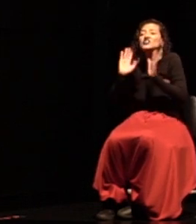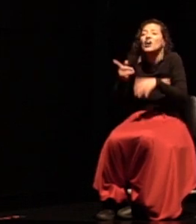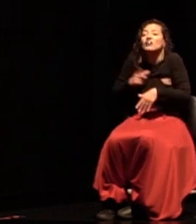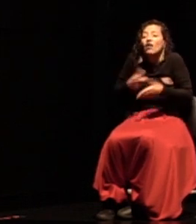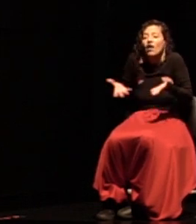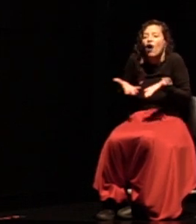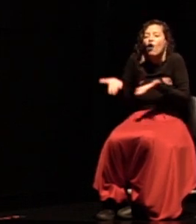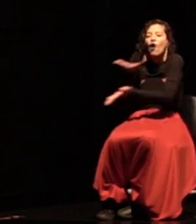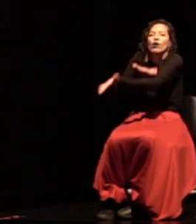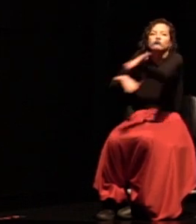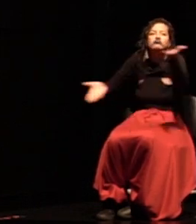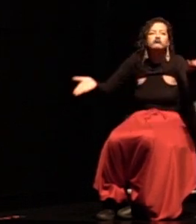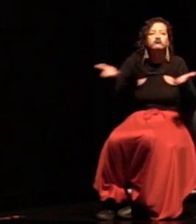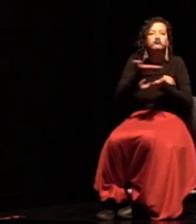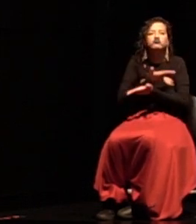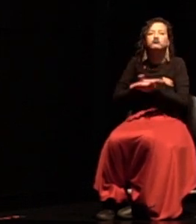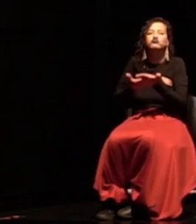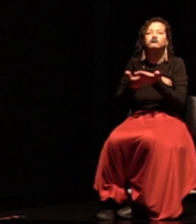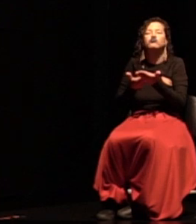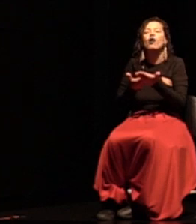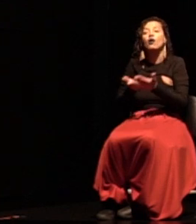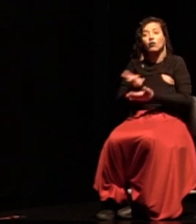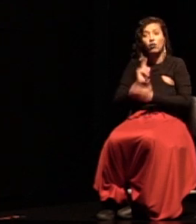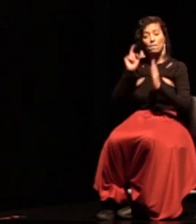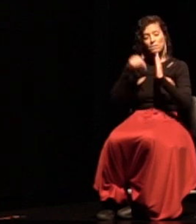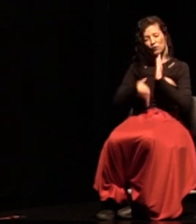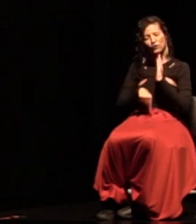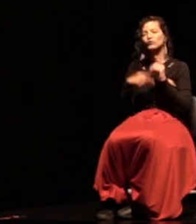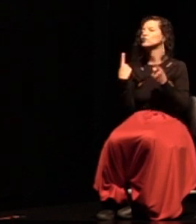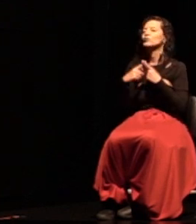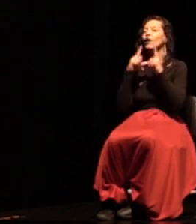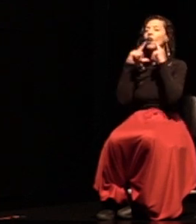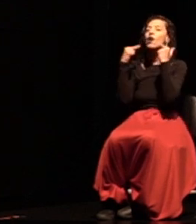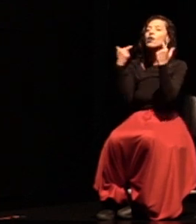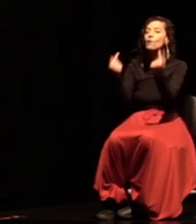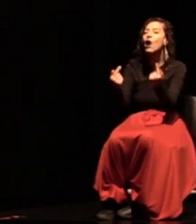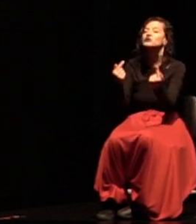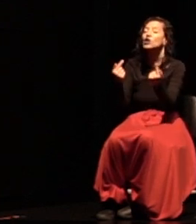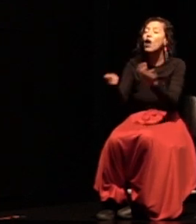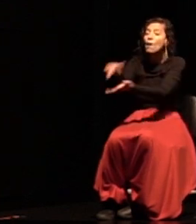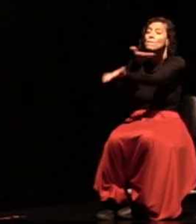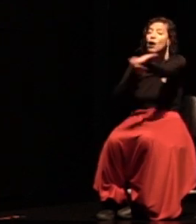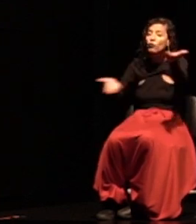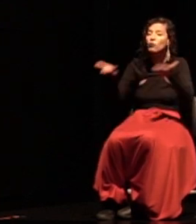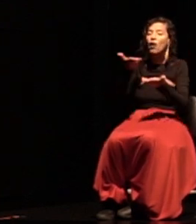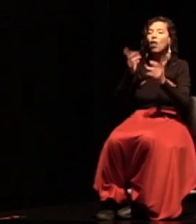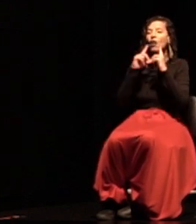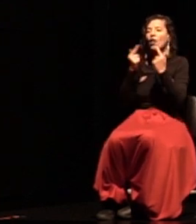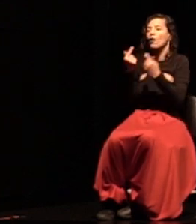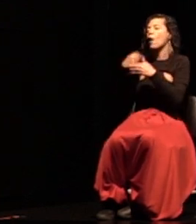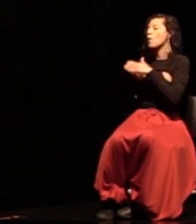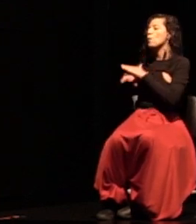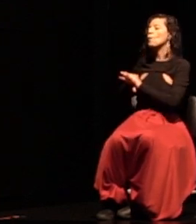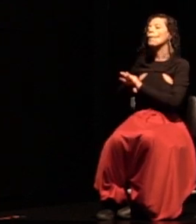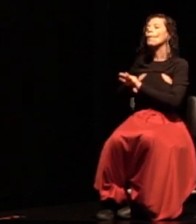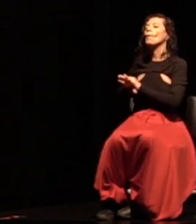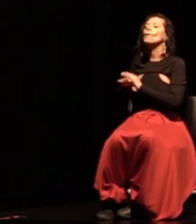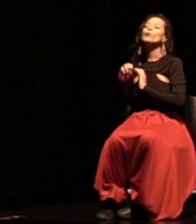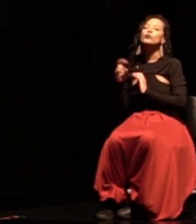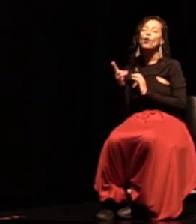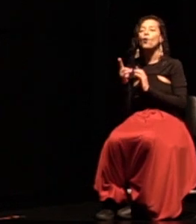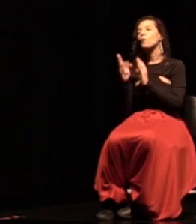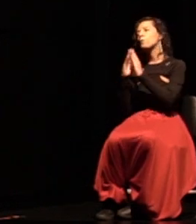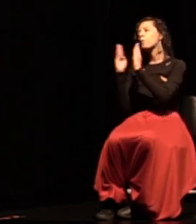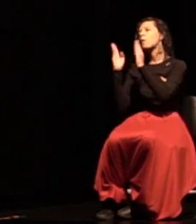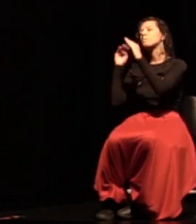quer compartilhar, porque linguagem é feita para compartilhar, não para guardar no umbigo nem na mapoteca,